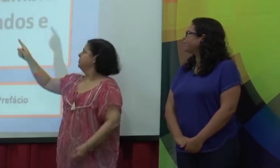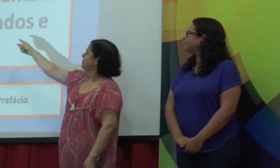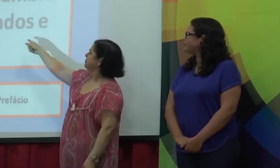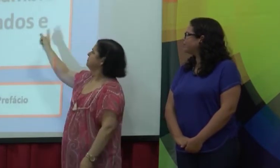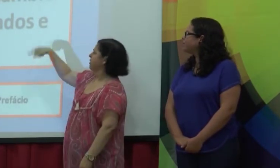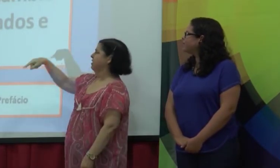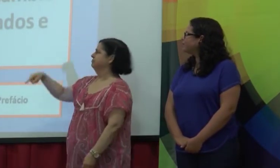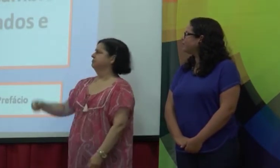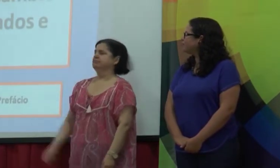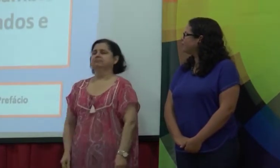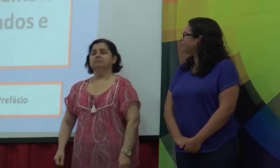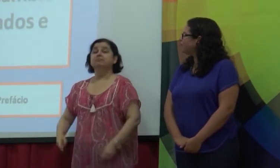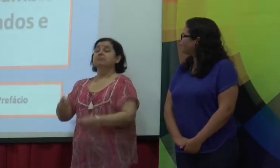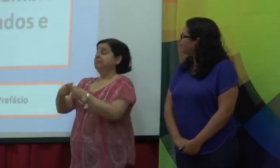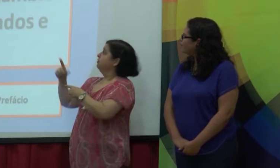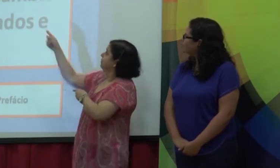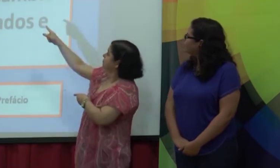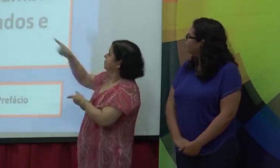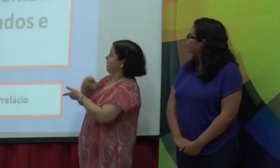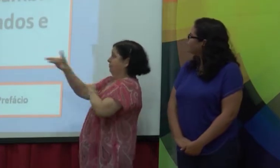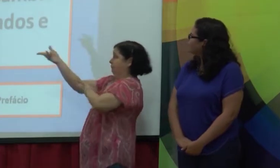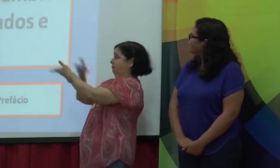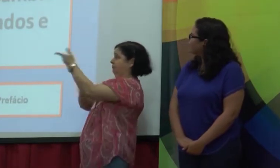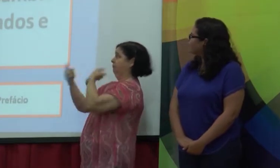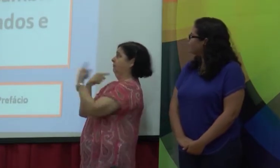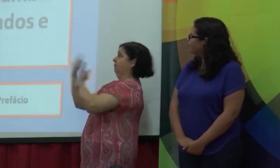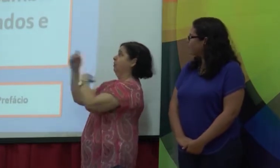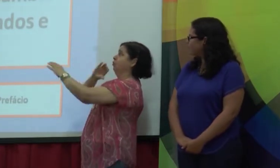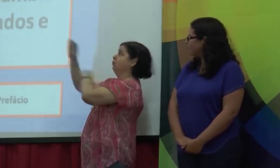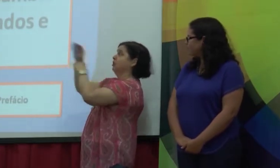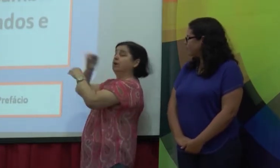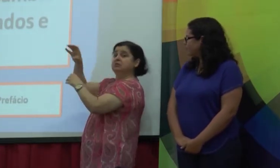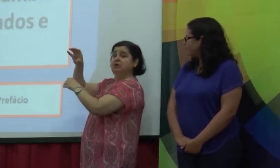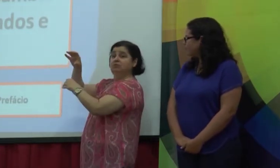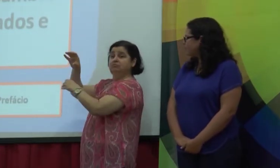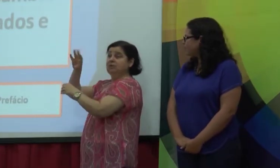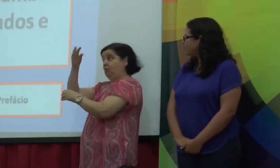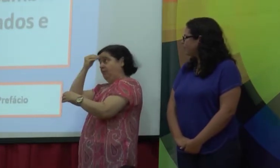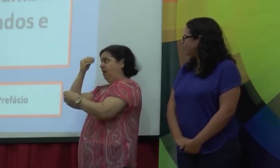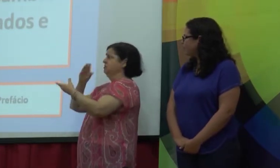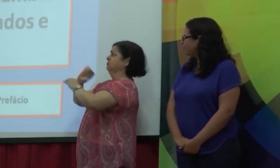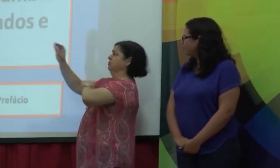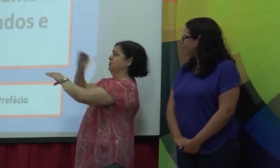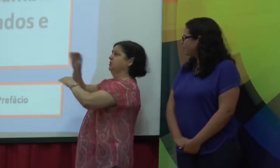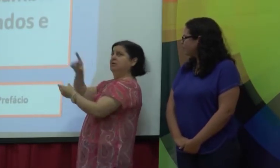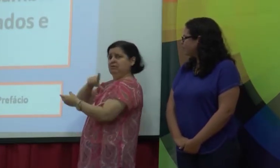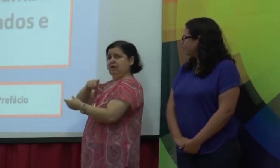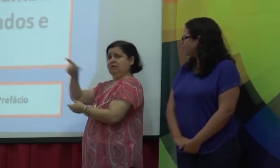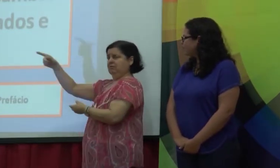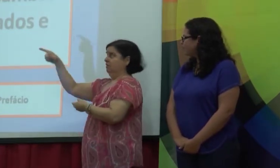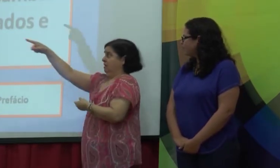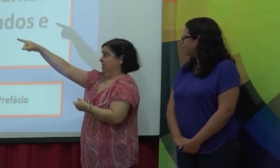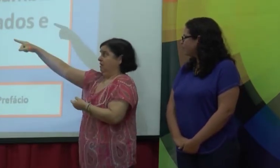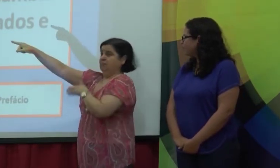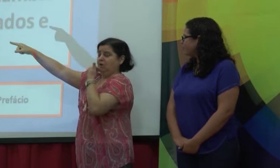contínua. Ela prova isso, é um fato, né? A gente tem essa comunicação, né? Faz a comunicação